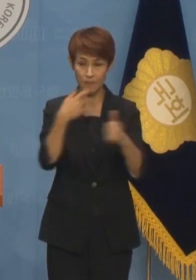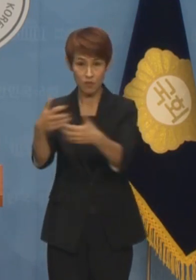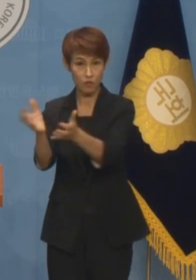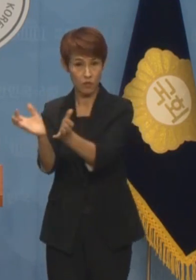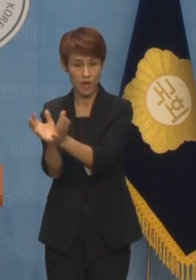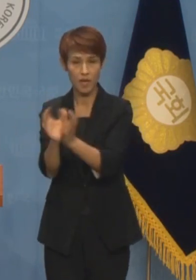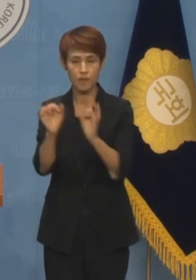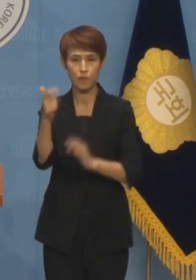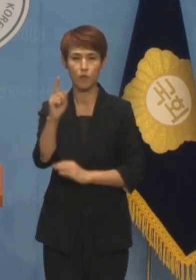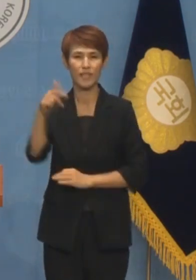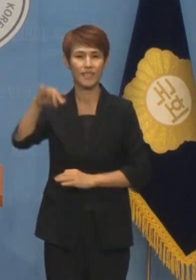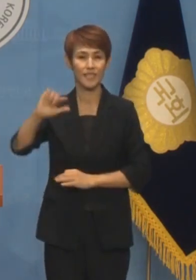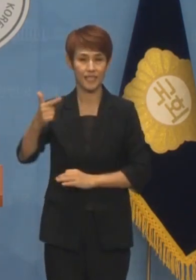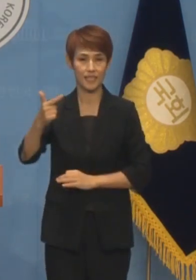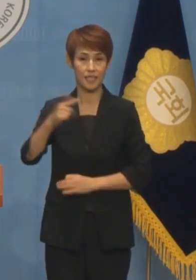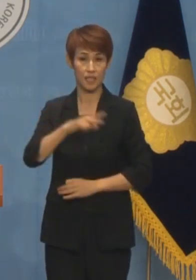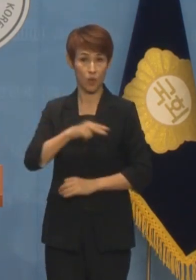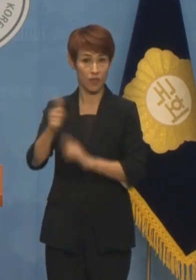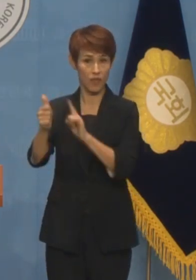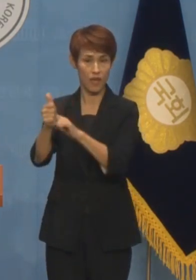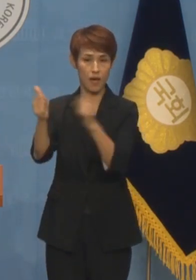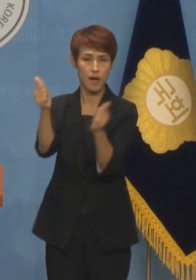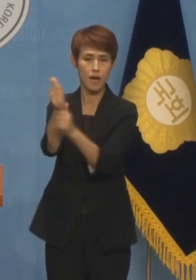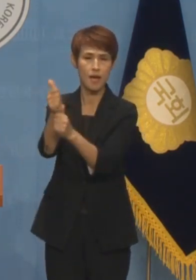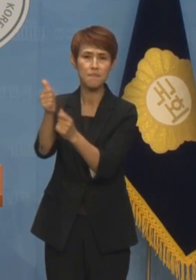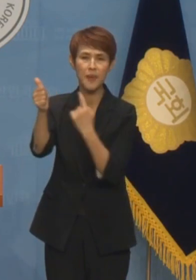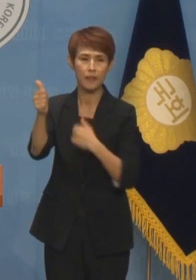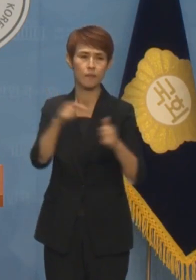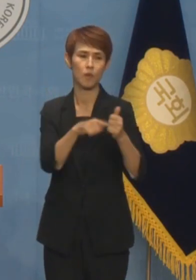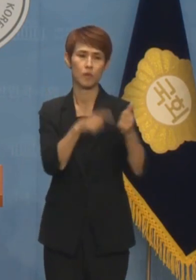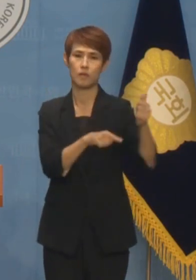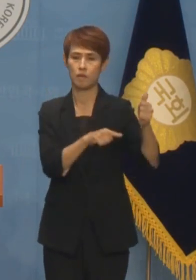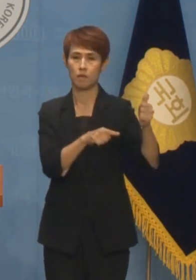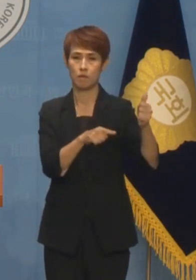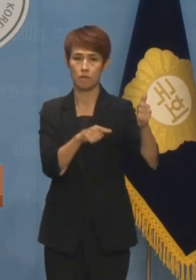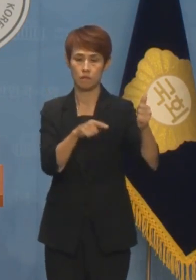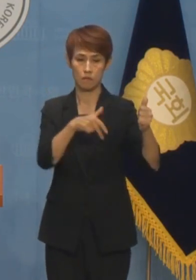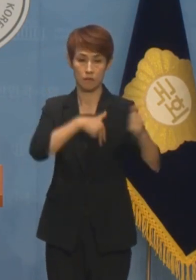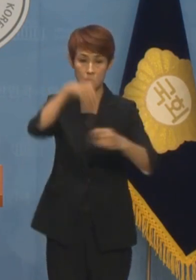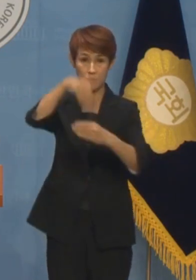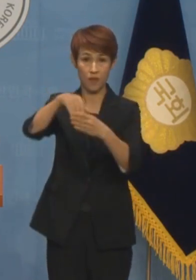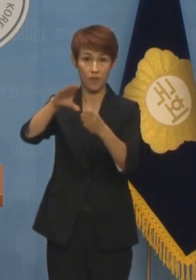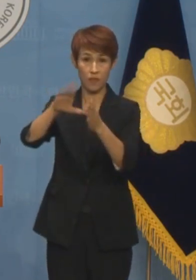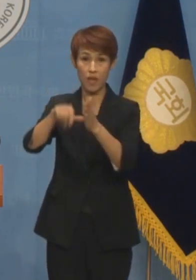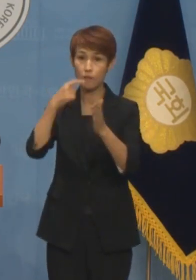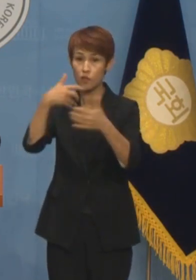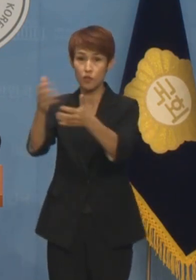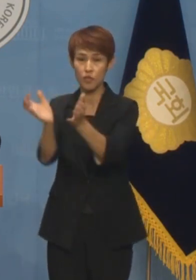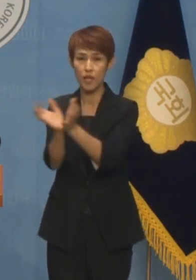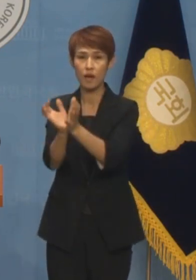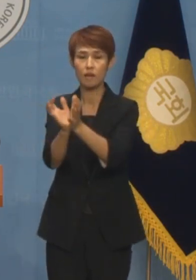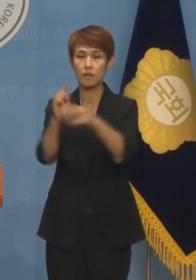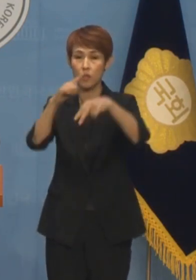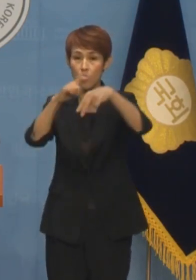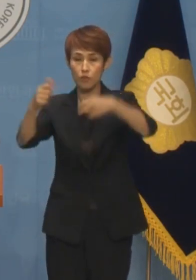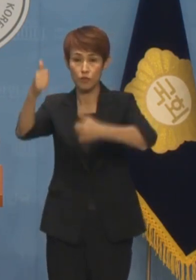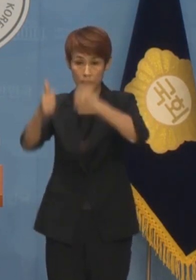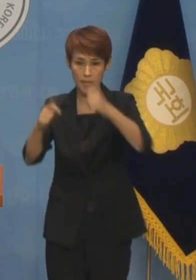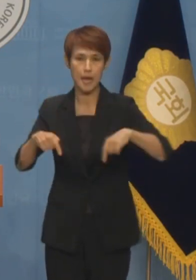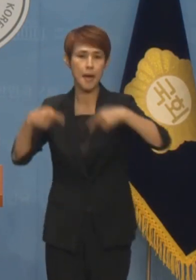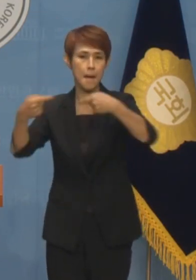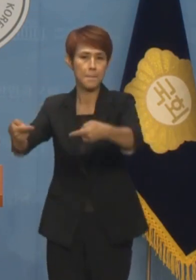김광진 전의원의 보좌관 출신으로 지난 총선에서 민주당 서대문구 경선에